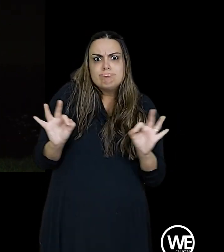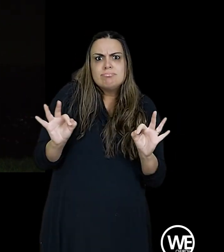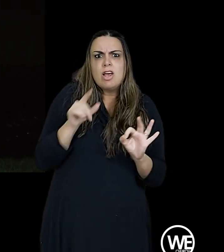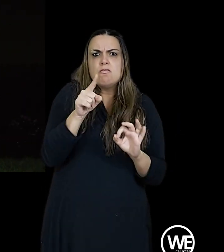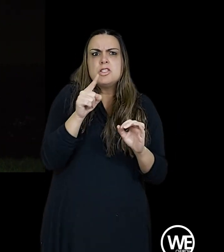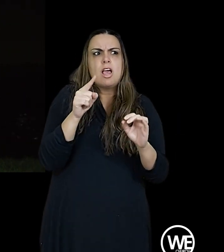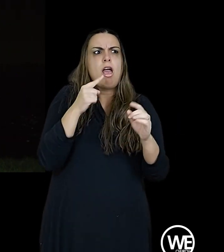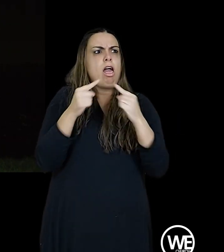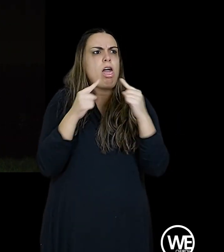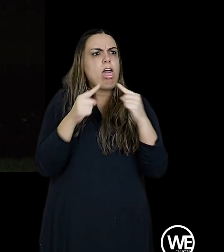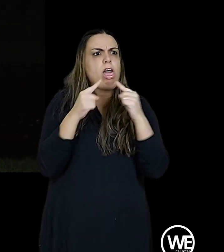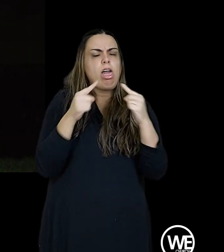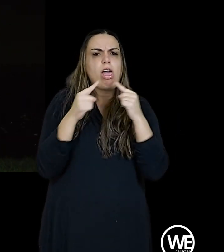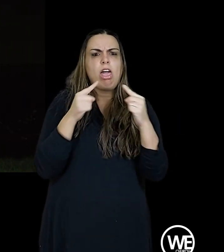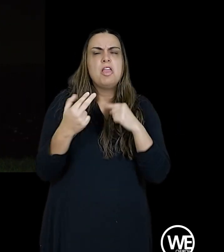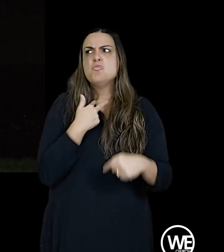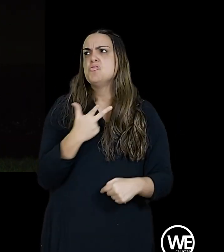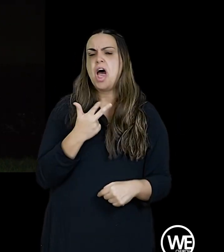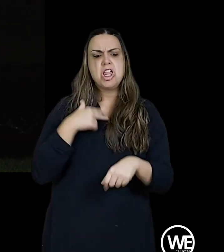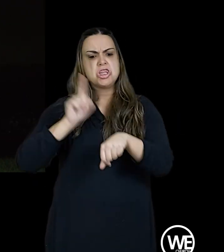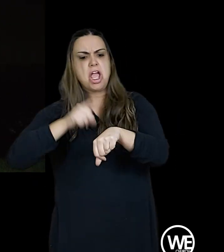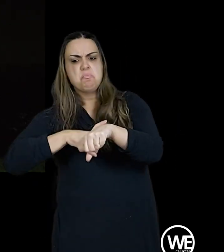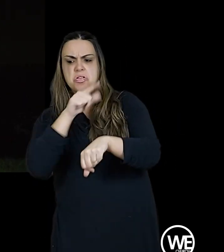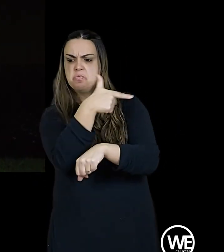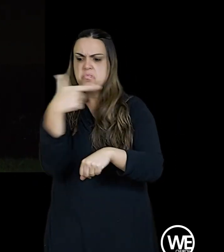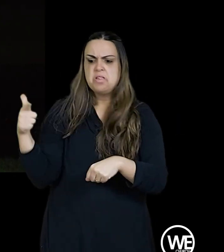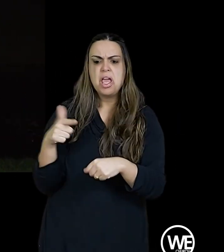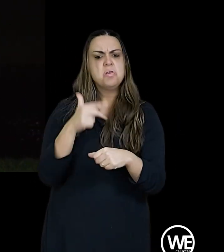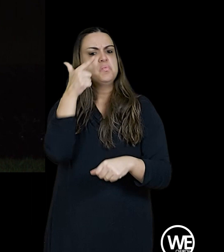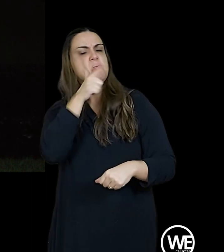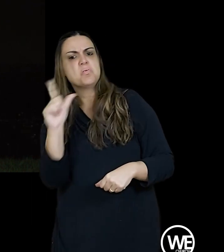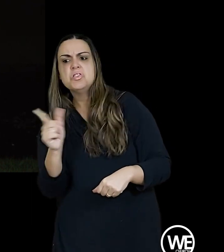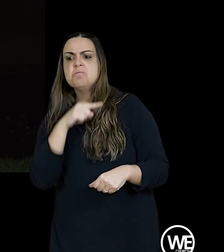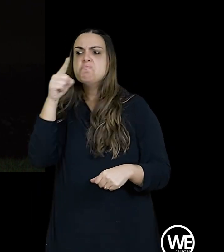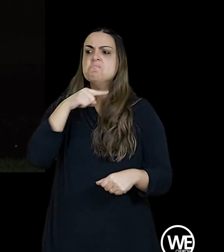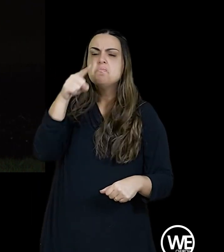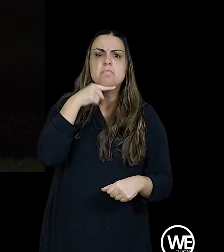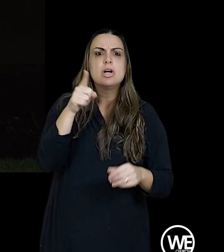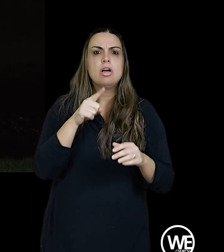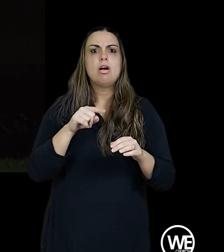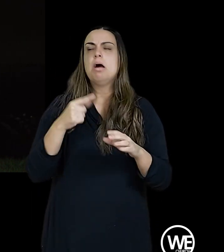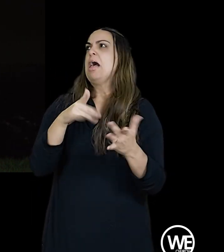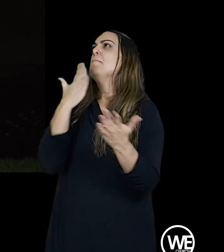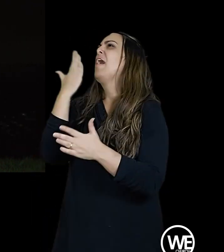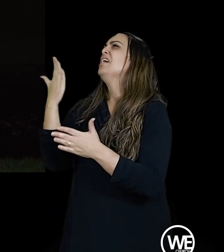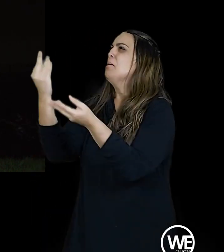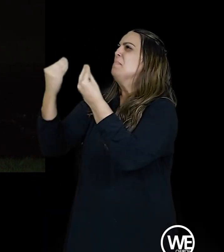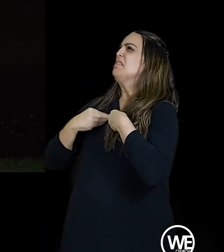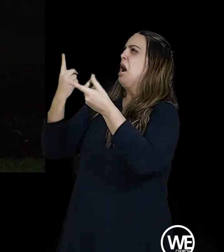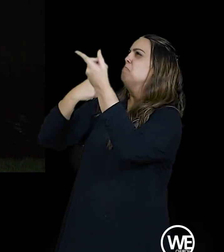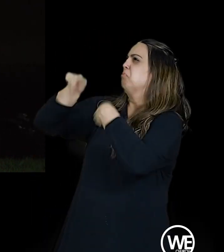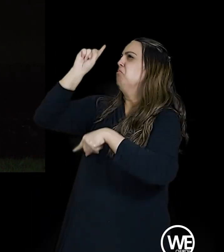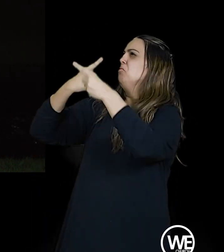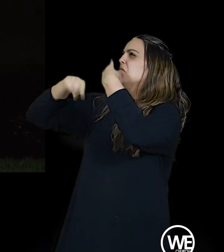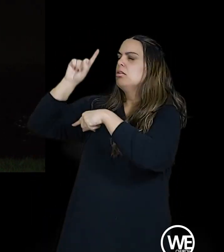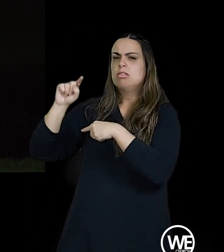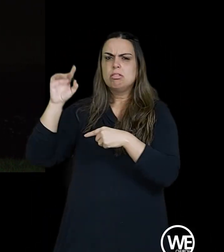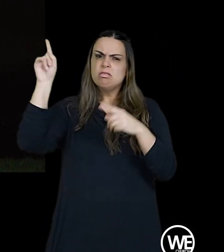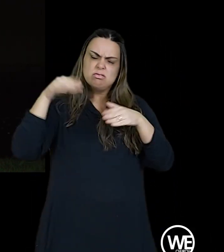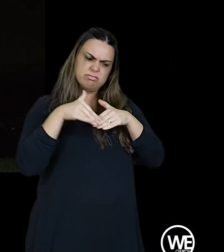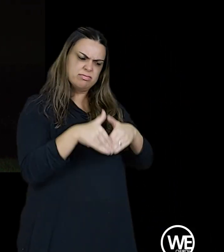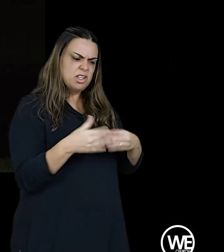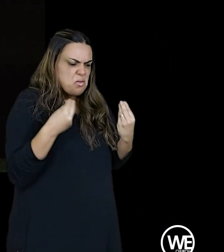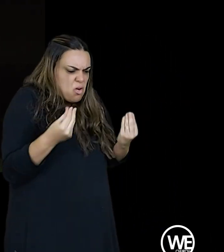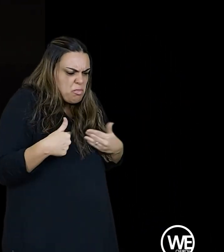algo grandioso. Me dê algo que eu possa fazer diferença na minha vida. Aí eu te questiono. Como eu vou te entregar